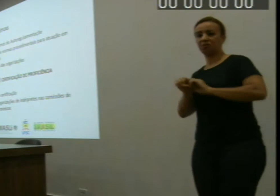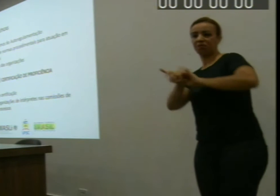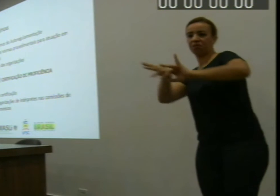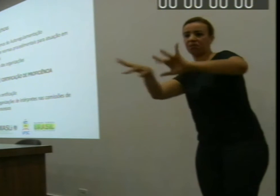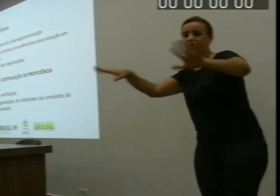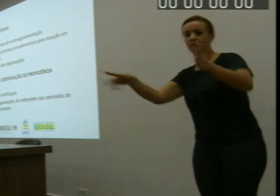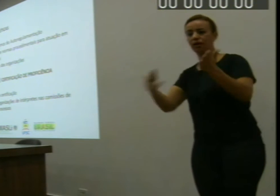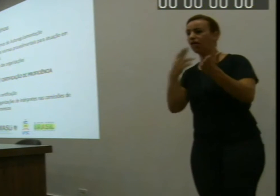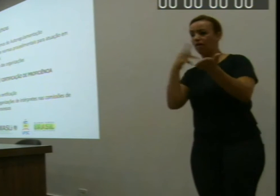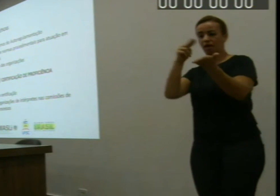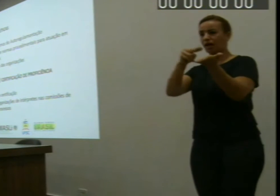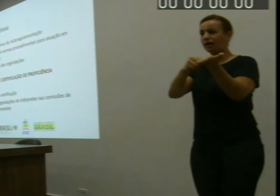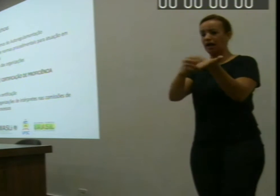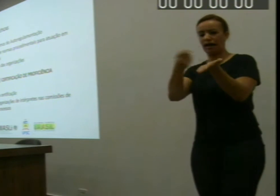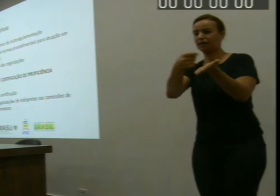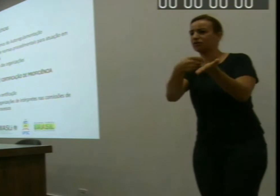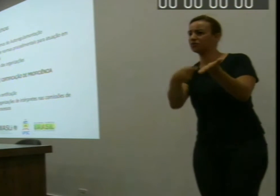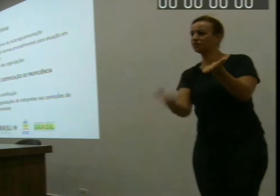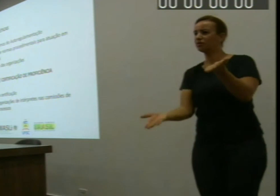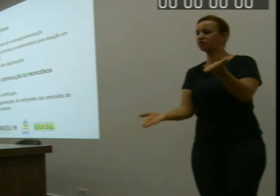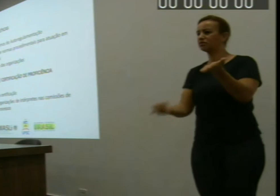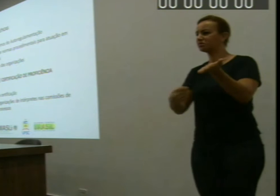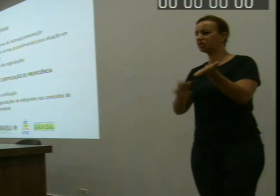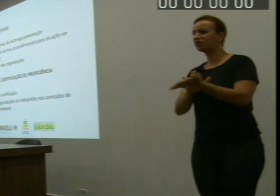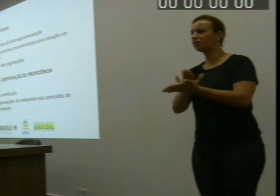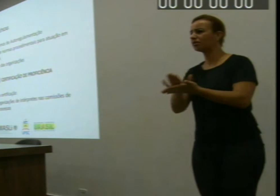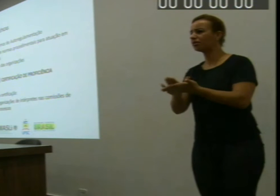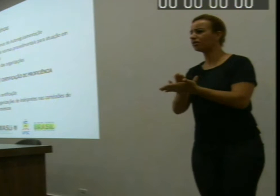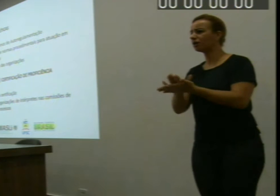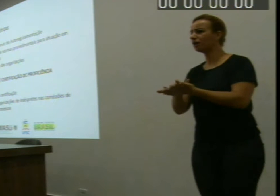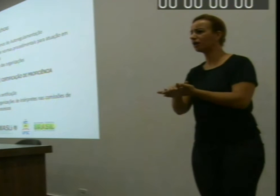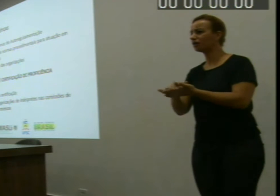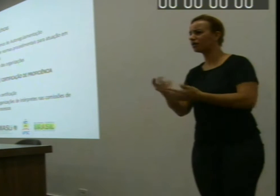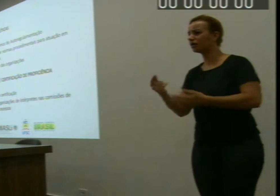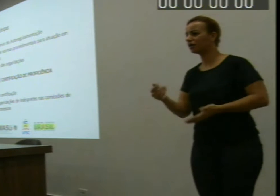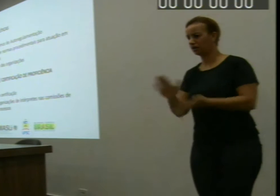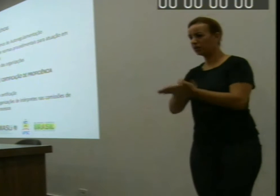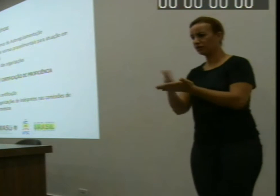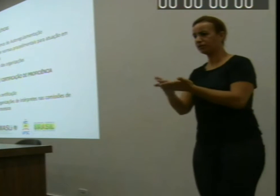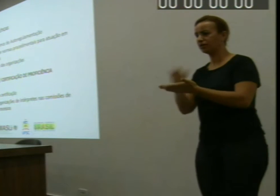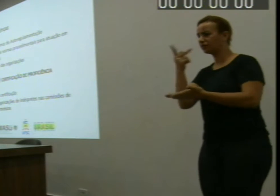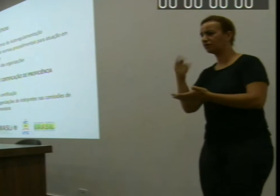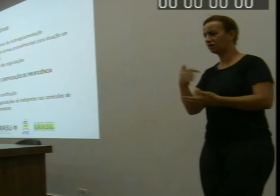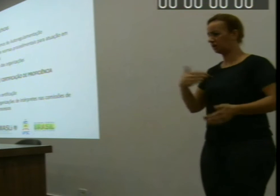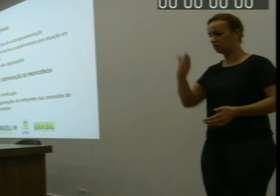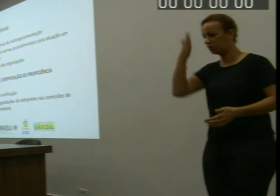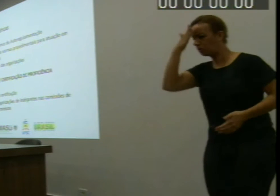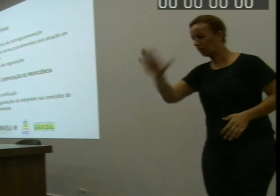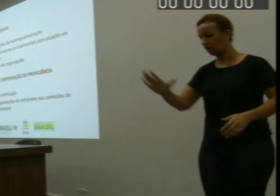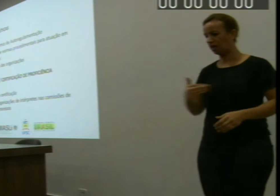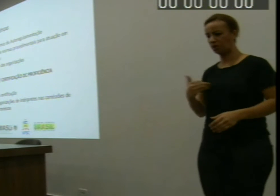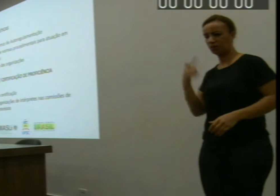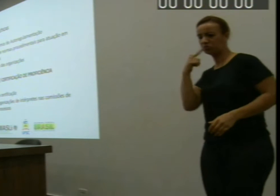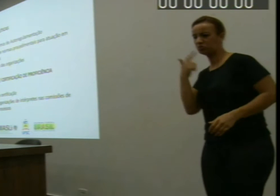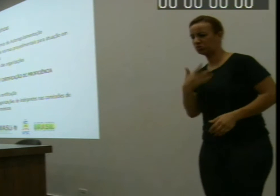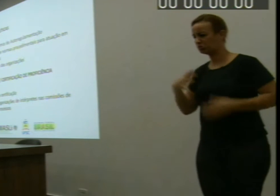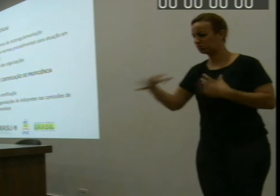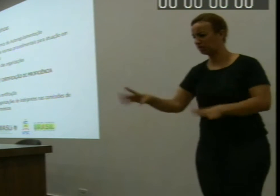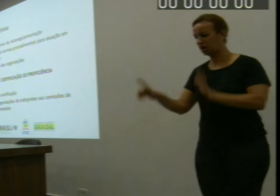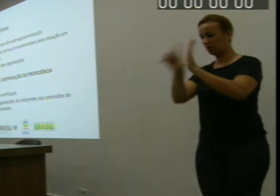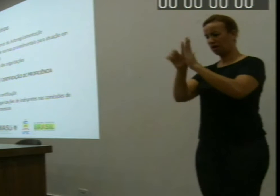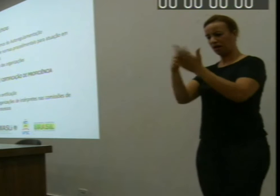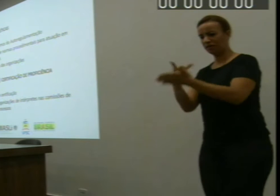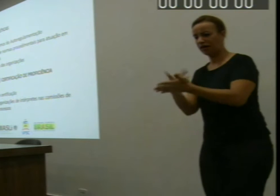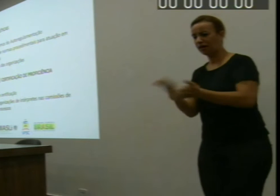carta mesmo de ofício carta aberta dizendo Olha estamos insatisfeito com essa postura do Ministério da Educação e não